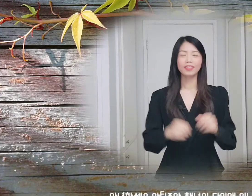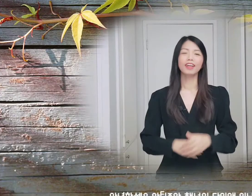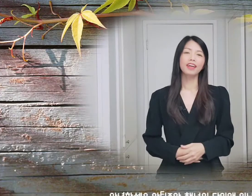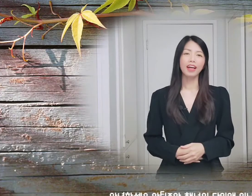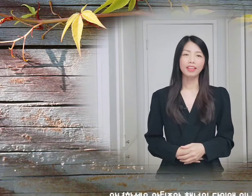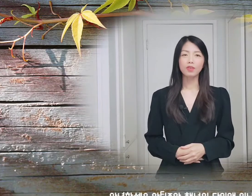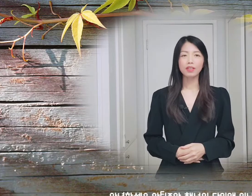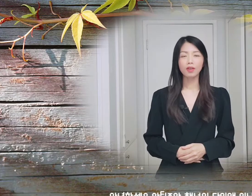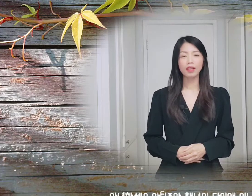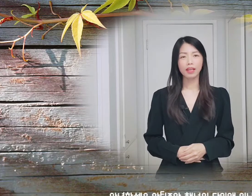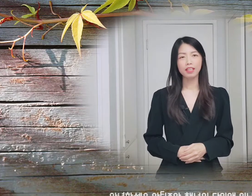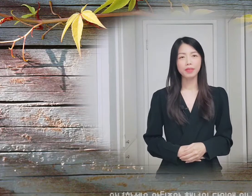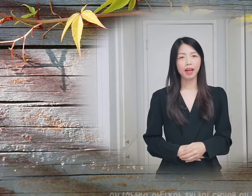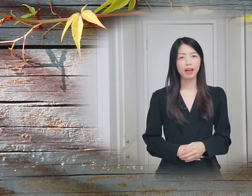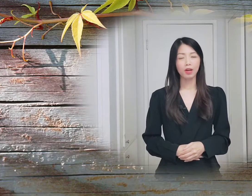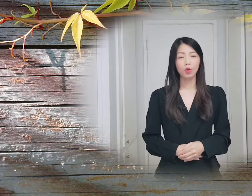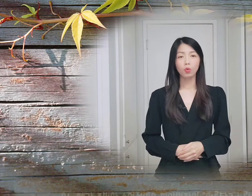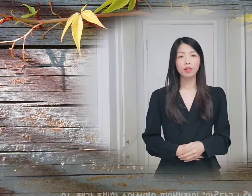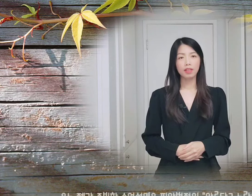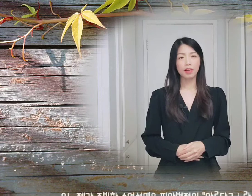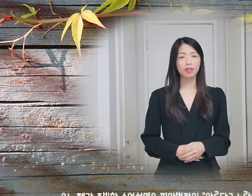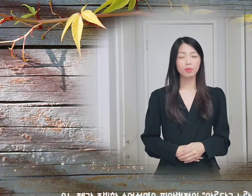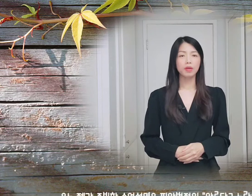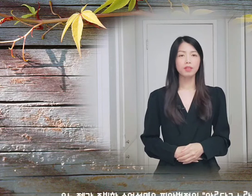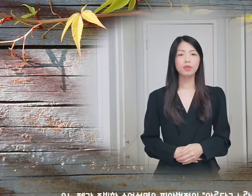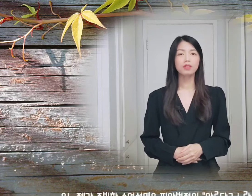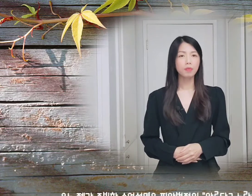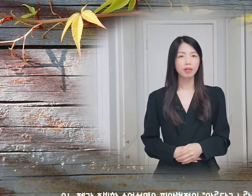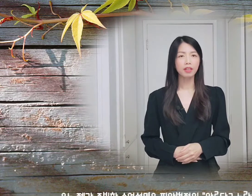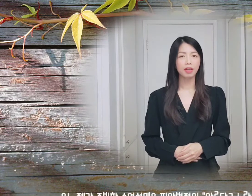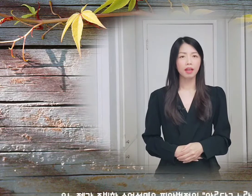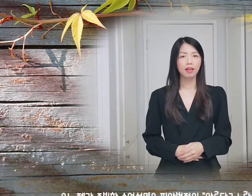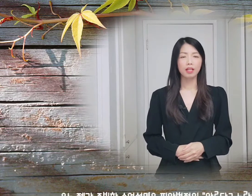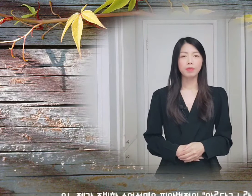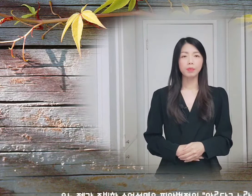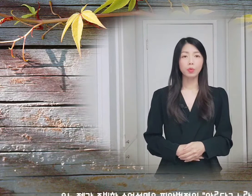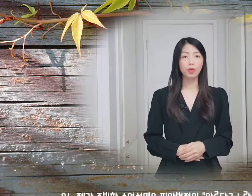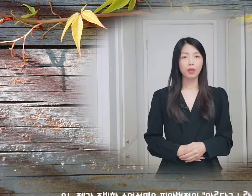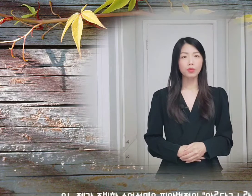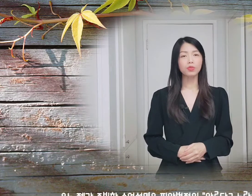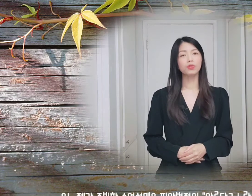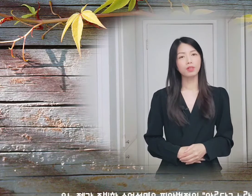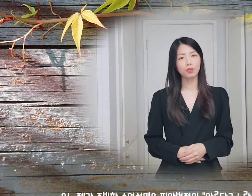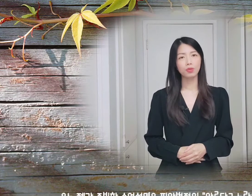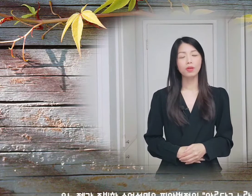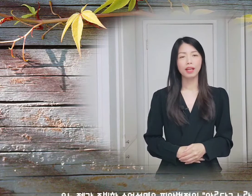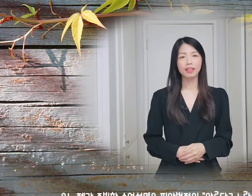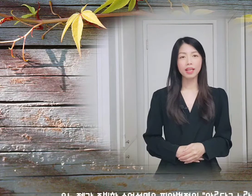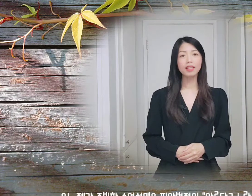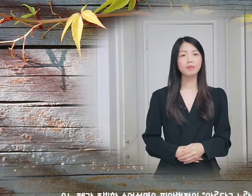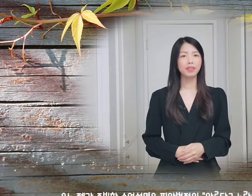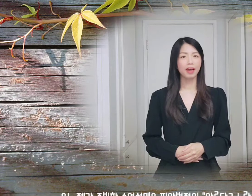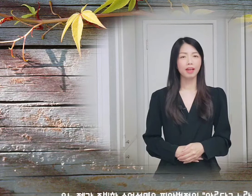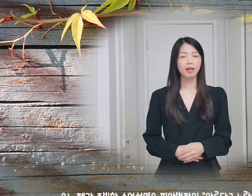안녕하세요. 아티즈와 채널의 다이앤입니다. 오늘 제가 준비한 수어 설명은 아름답고 놀라운 주